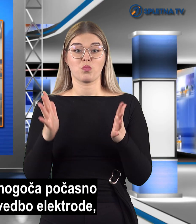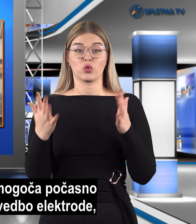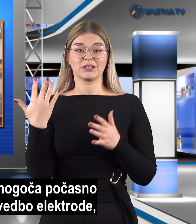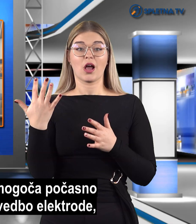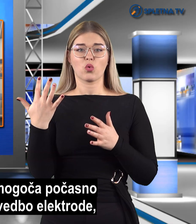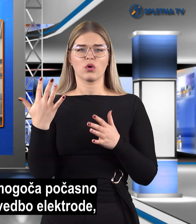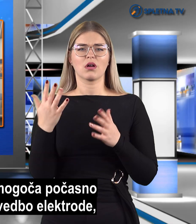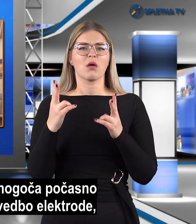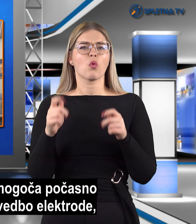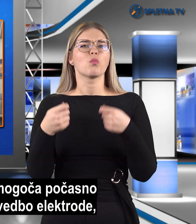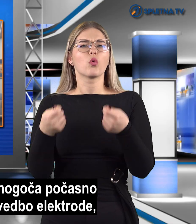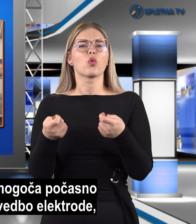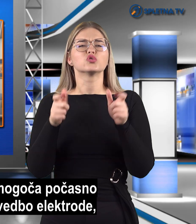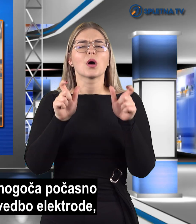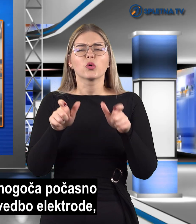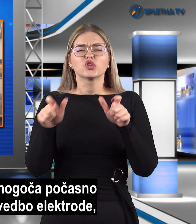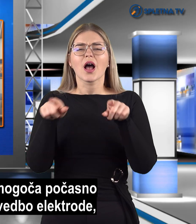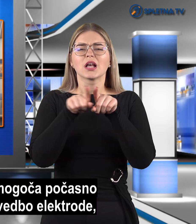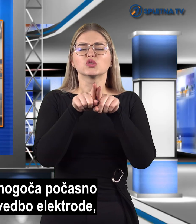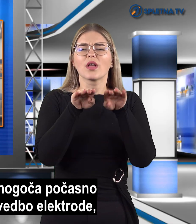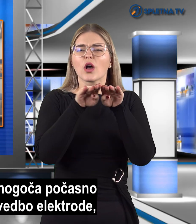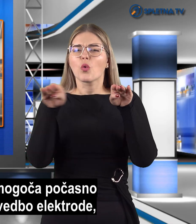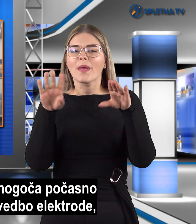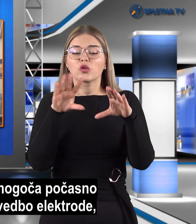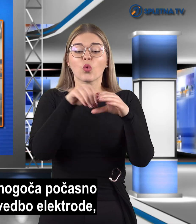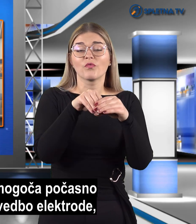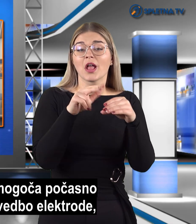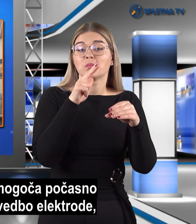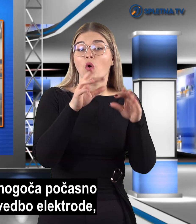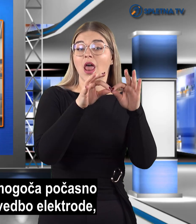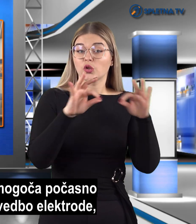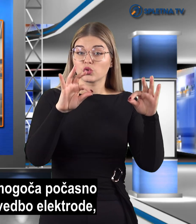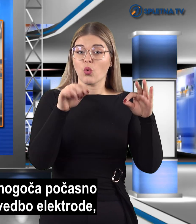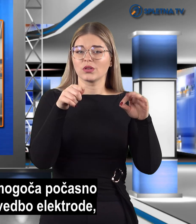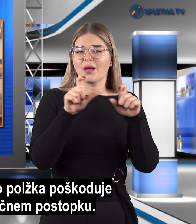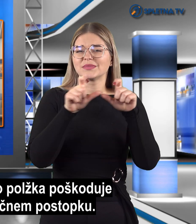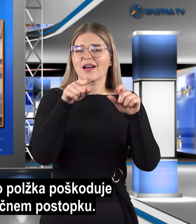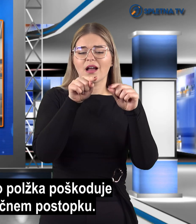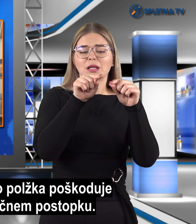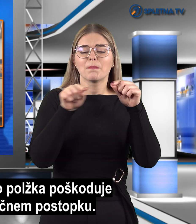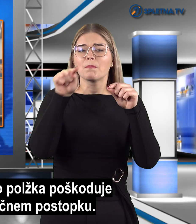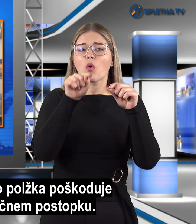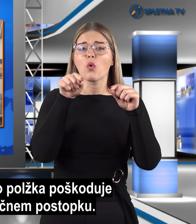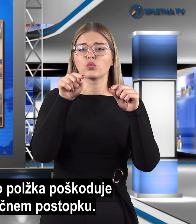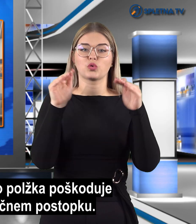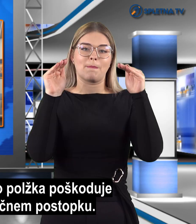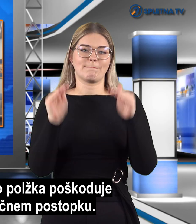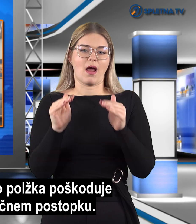Robotska roka omogoča počasno in enakomerno uvedbo elektrode, zaradi česar se tkivo polžka poškoduje manj kot pri